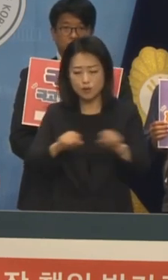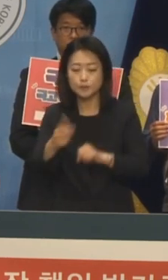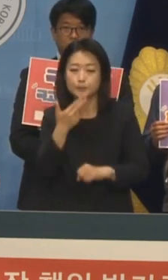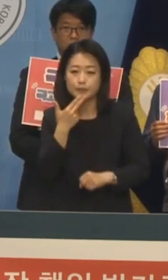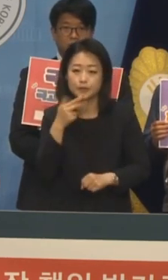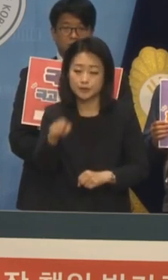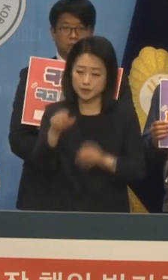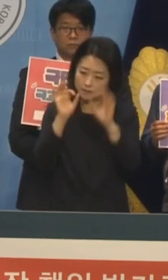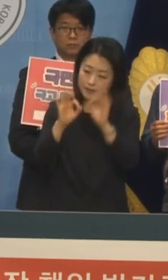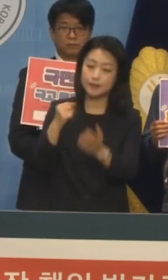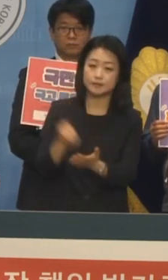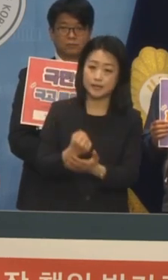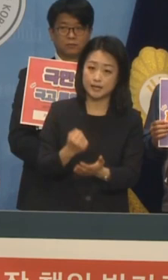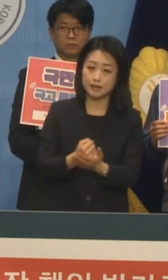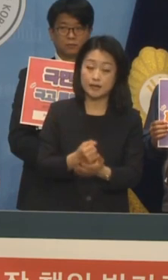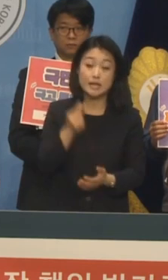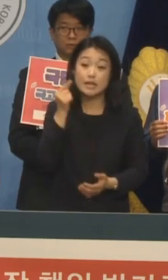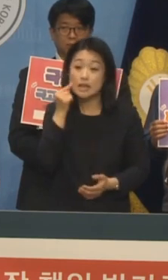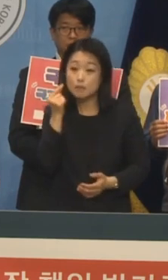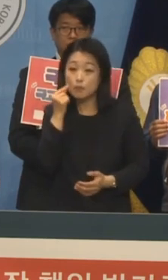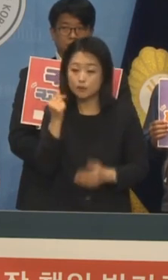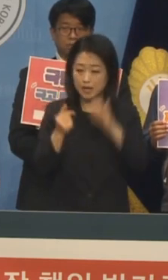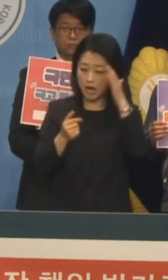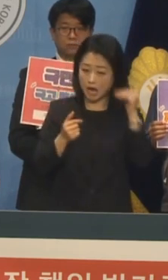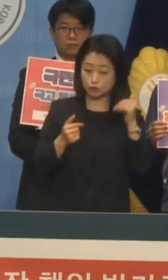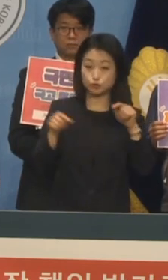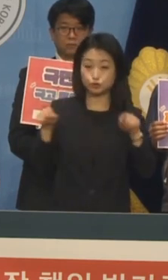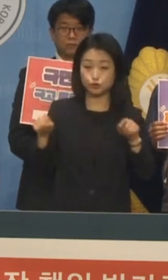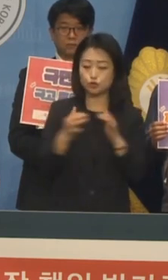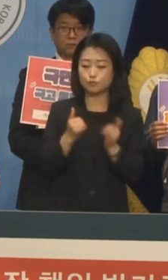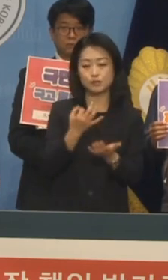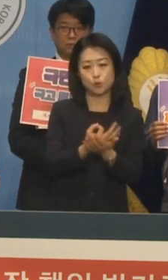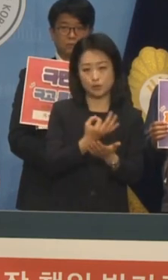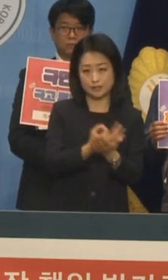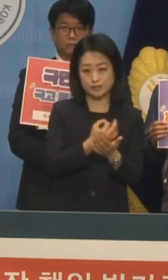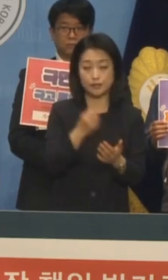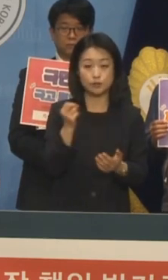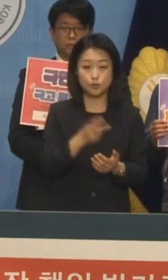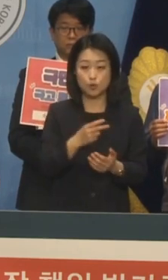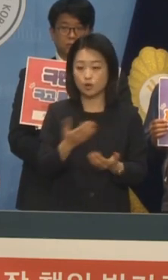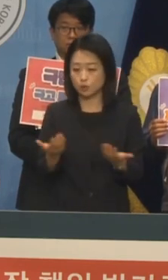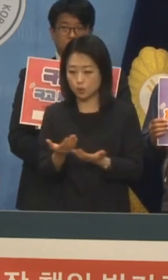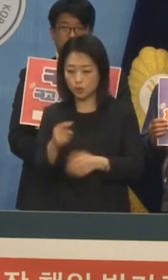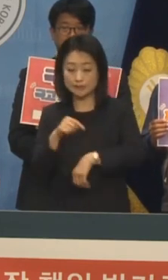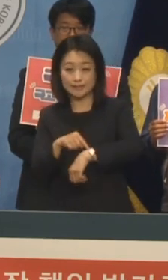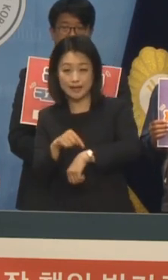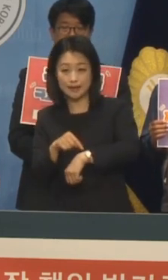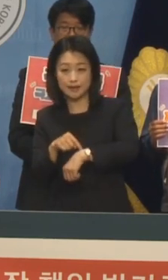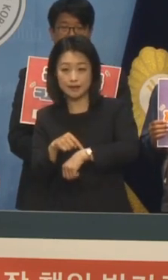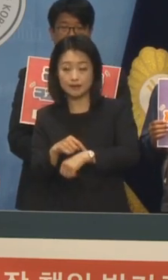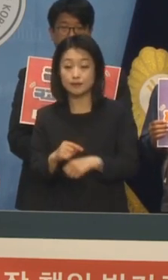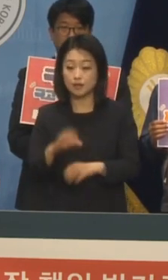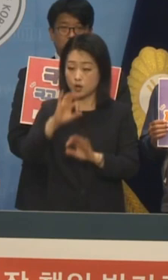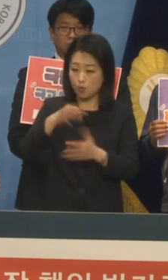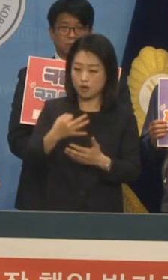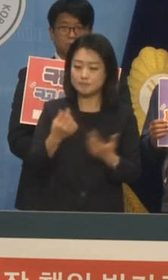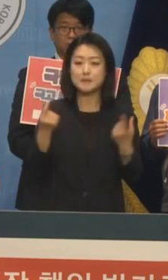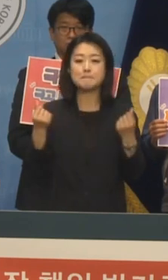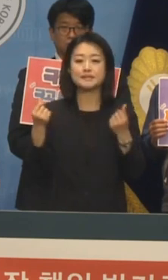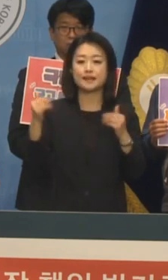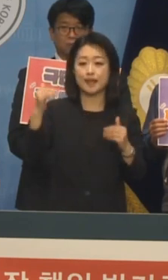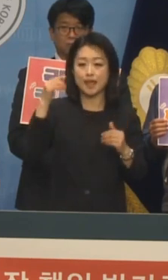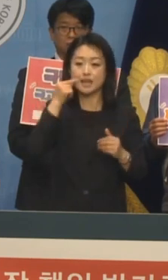있습니다. 일본과 우리는 국민소득이나 노동시간이나 임금이나 이제 비슷한